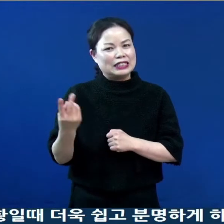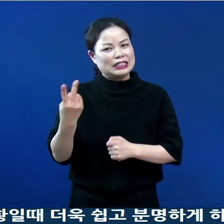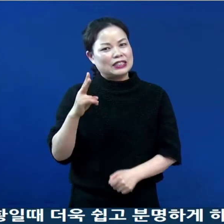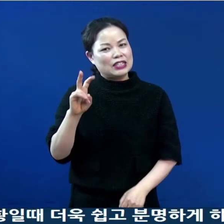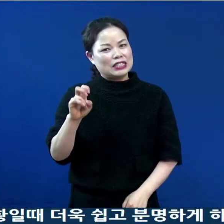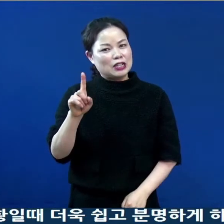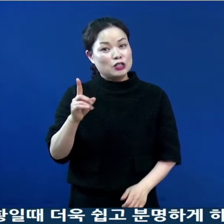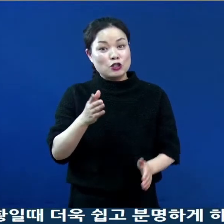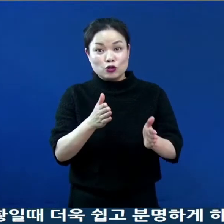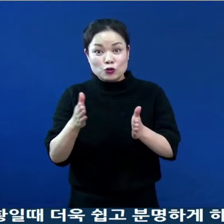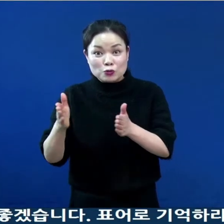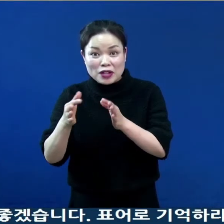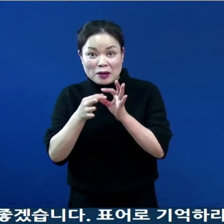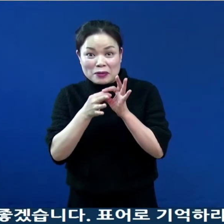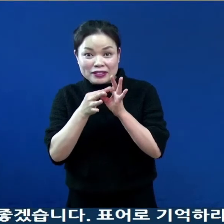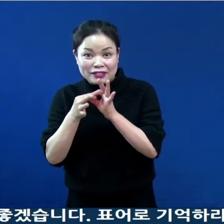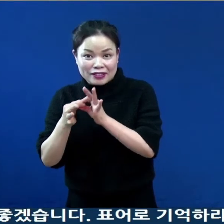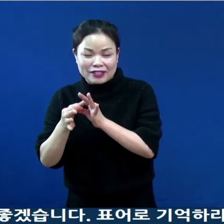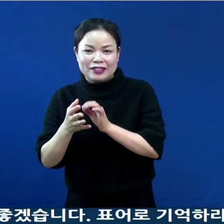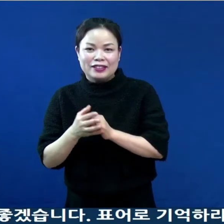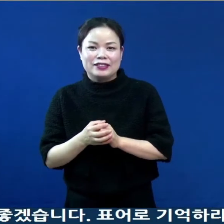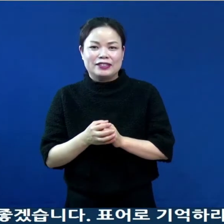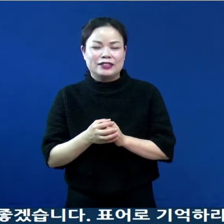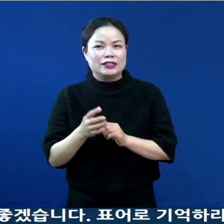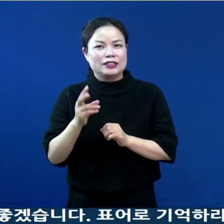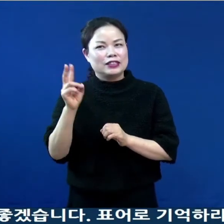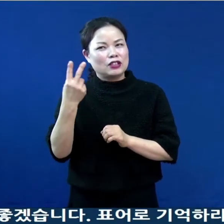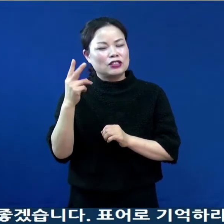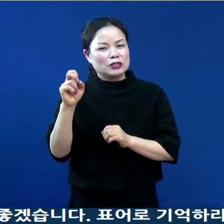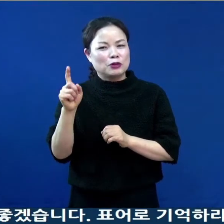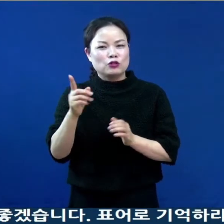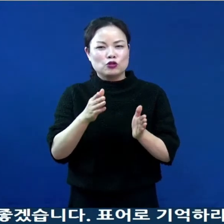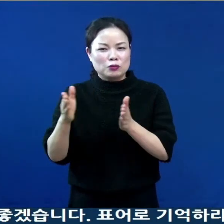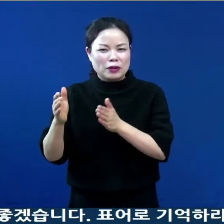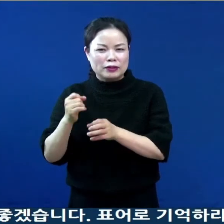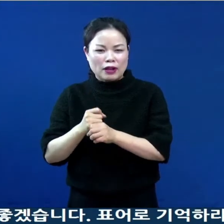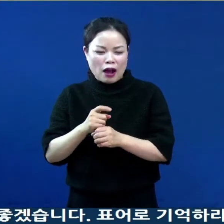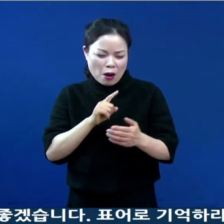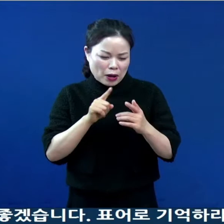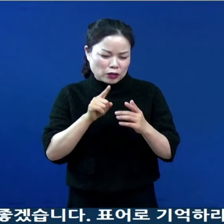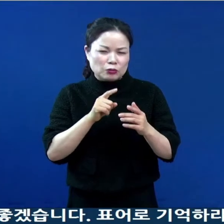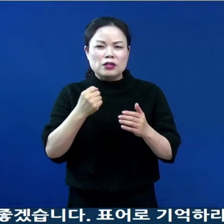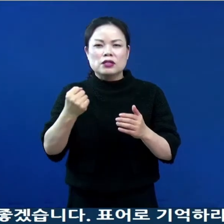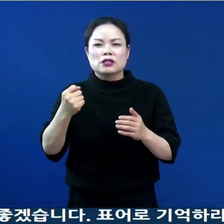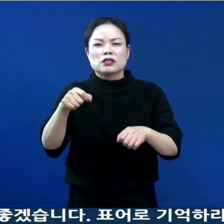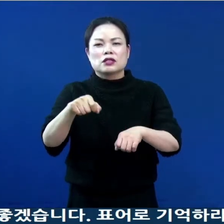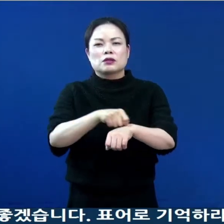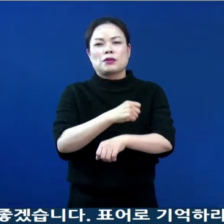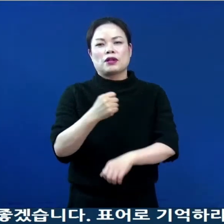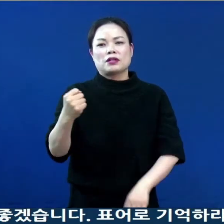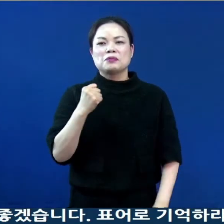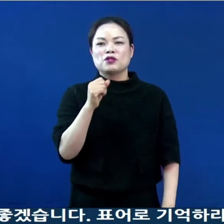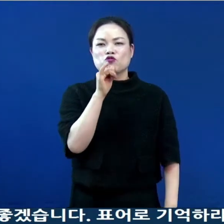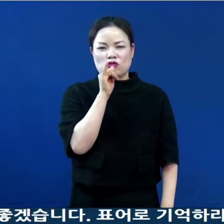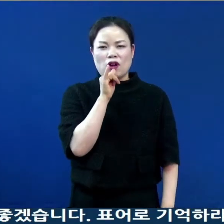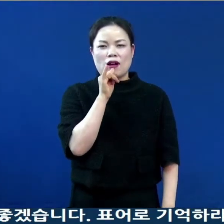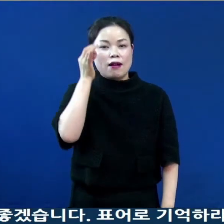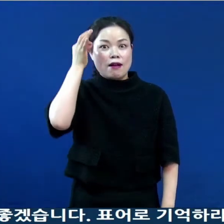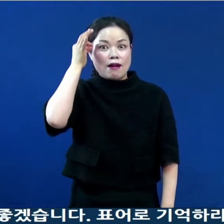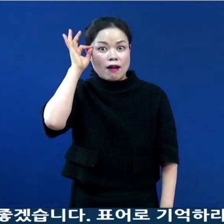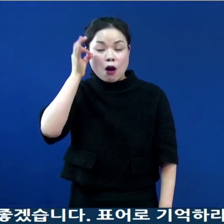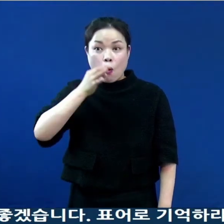2021년을 준비하면서 이렇게 정하면서 이 말씀 속에 특별한 힘이 있다는 걸 깨달았습니다.